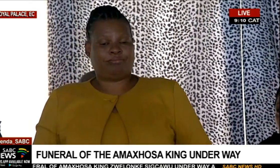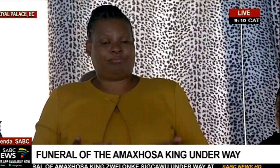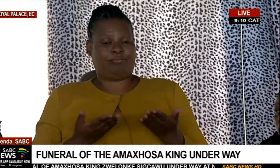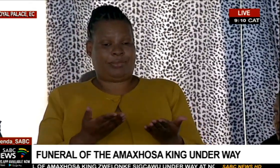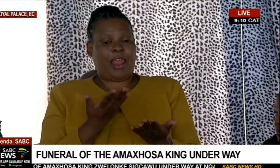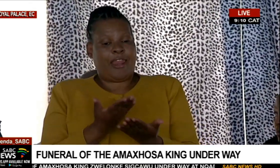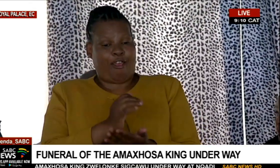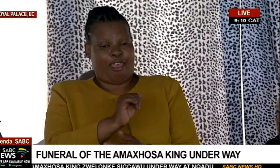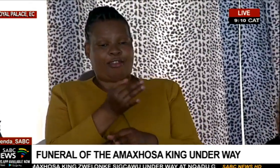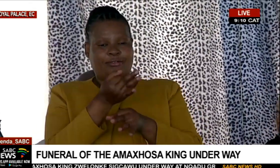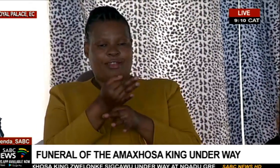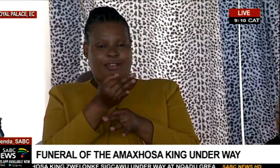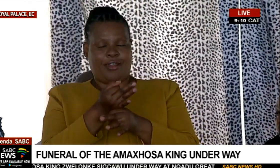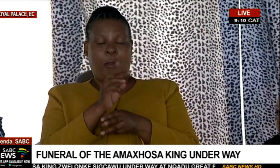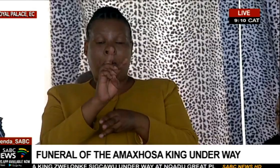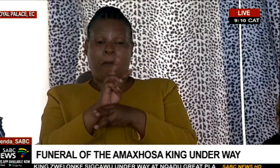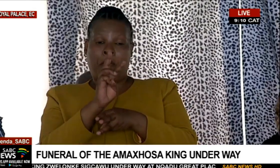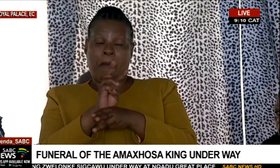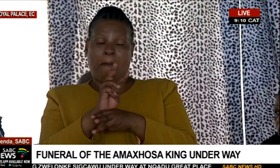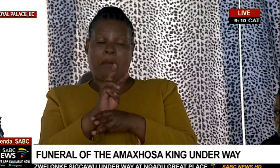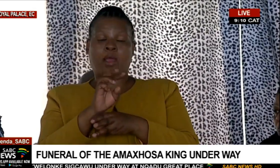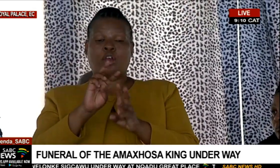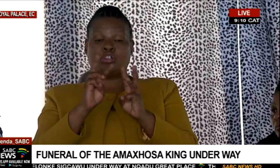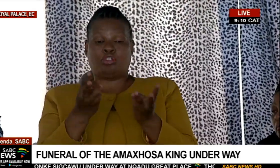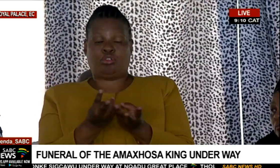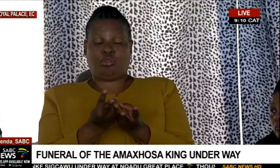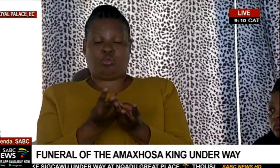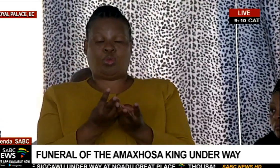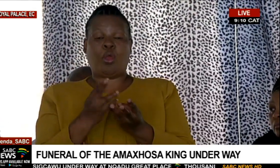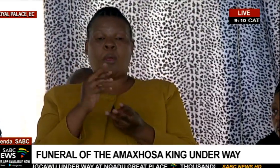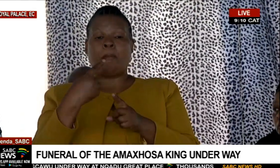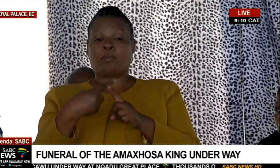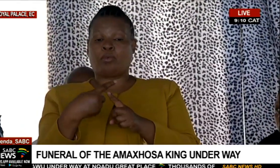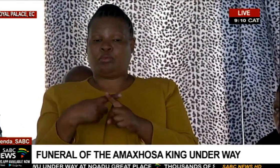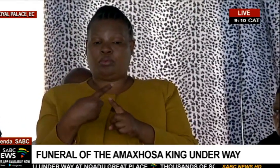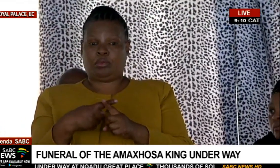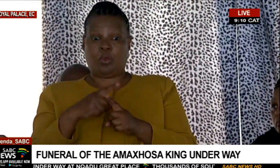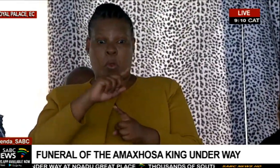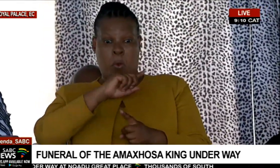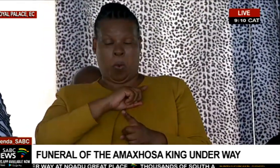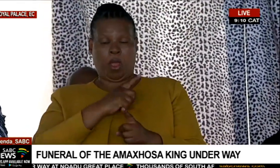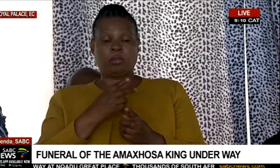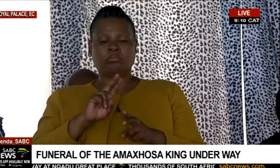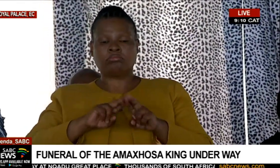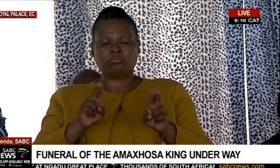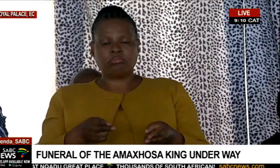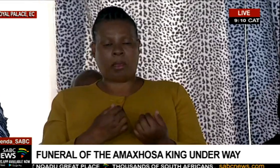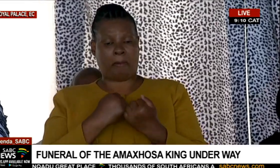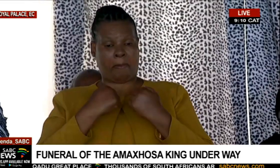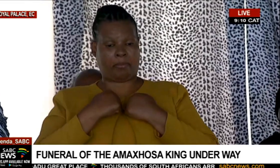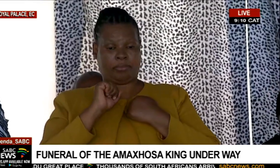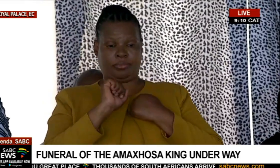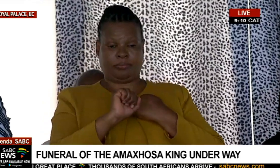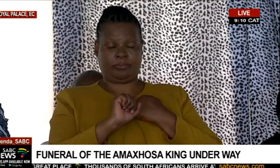indlovukazi uNondwe umama wesizwe samaXhosa ukumkani uzwelonke ke inkulu yabazali bakhe yaye